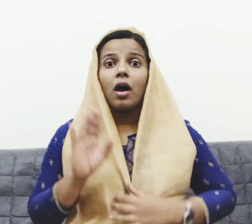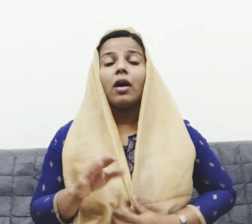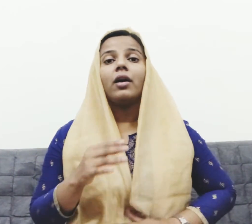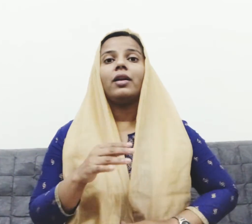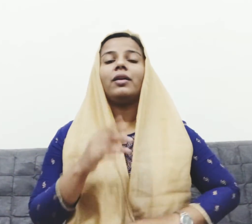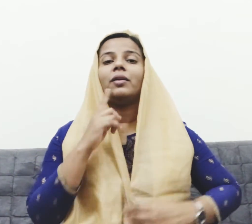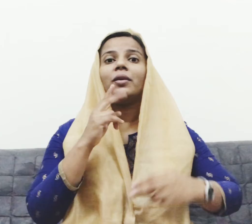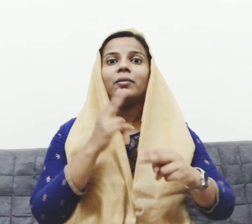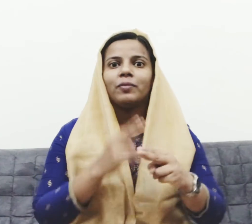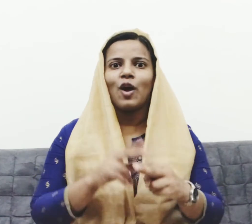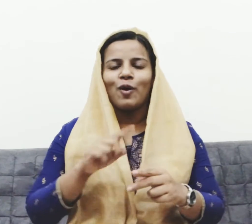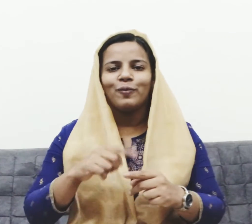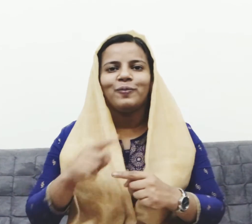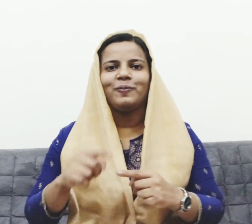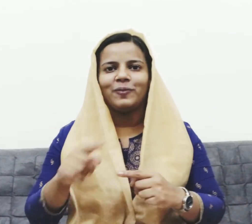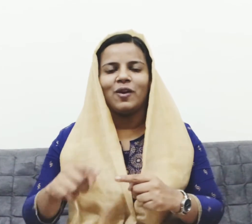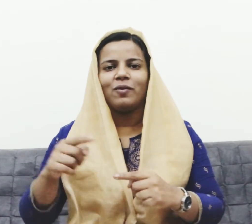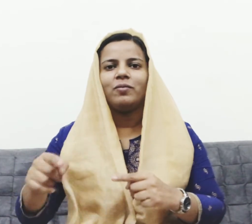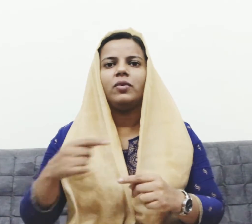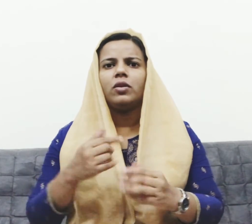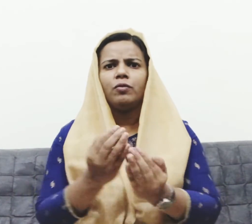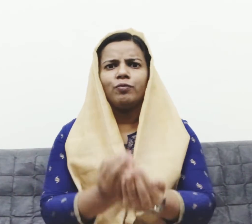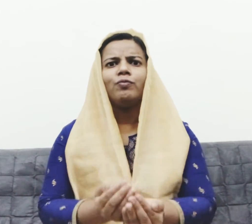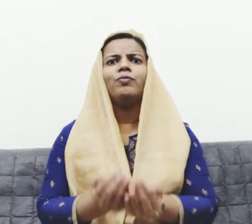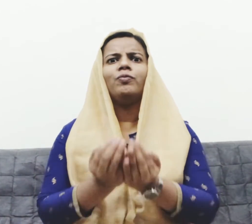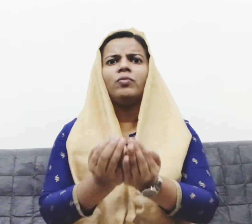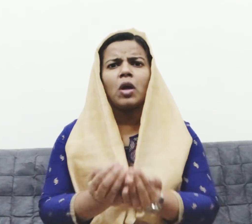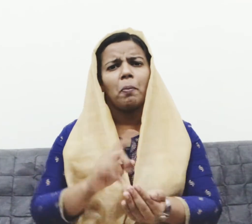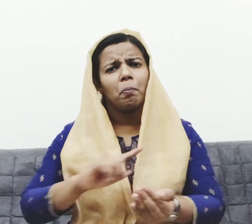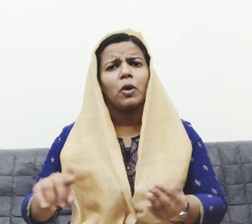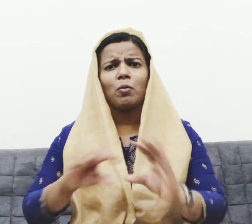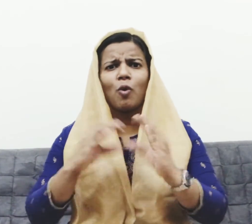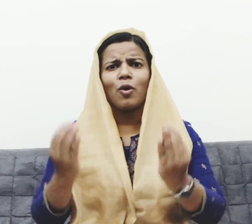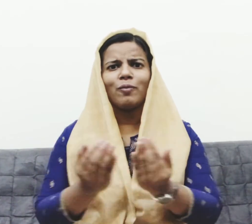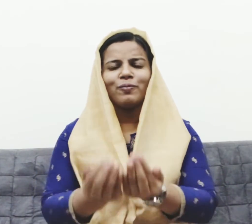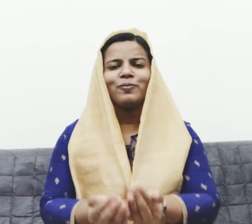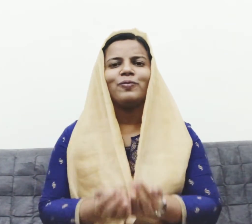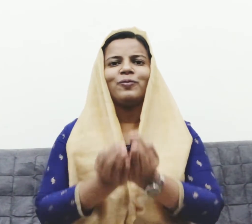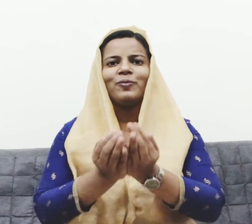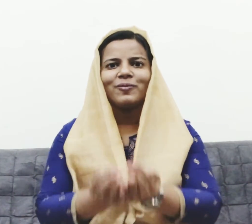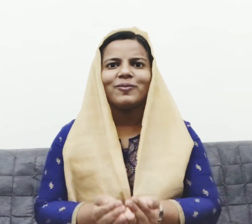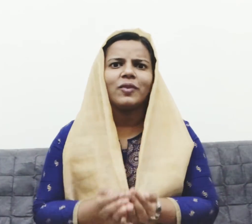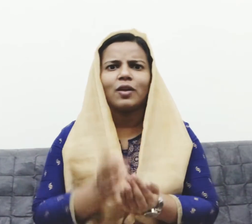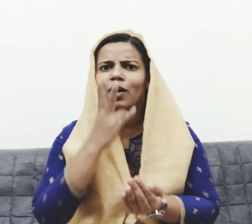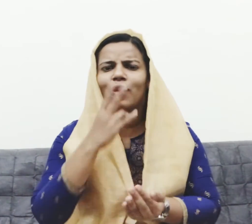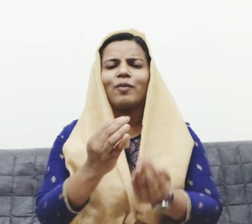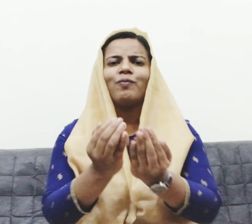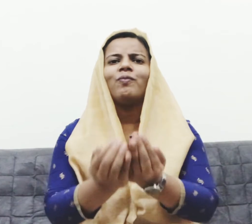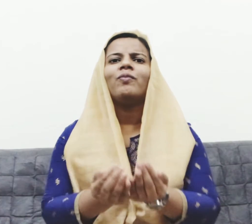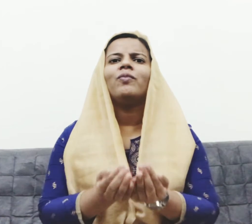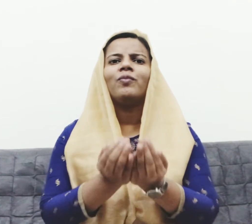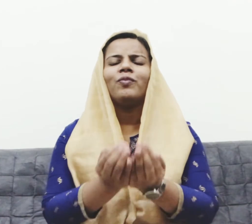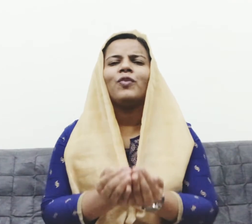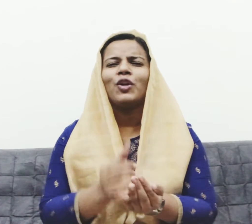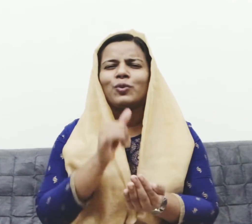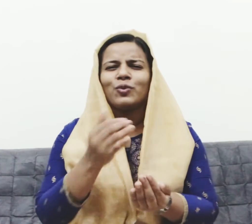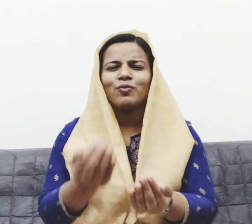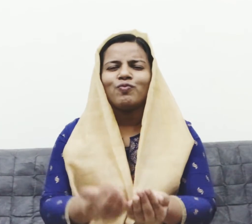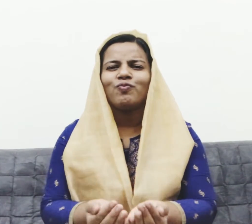അങ്ങനെ വന്നു കഴിഞ്ഞാൽ അതാത് ദിവസങ്ങൾ, അമേൻ, നമ്മൾ ഈ വെള്ളത്തിൽ കൂടെ പോകുന്നതായതുകൊണ്ട് ബോട്ടിനകത്തൊക്കെ കണ്ടിട്ടില്ലേ, നൗകയ്ക്കകത്തൊക്കെ കണ്ടിട്ടില്ലേ, അമേൻ, ചെറിയ വള്ളത്തിനകത്ത്